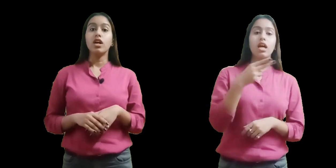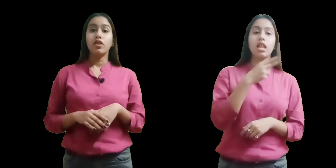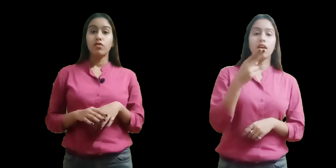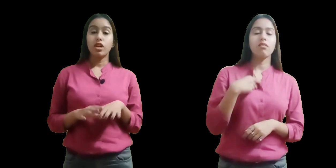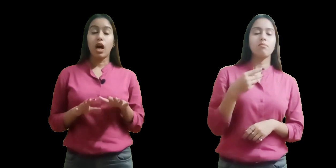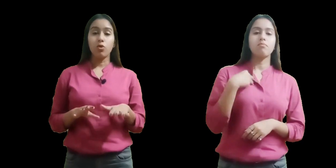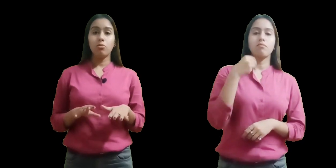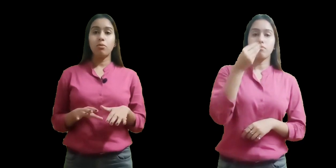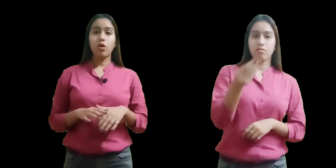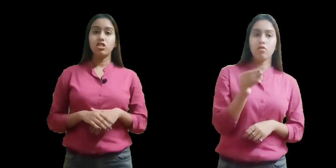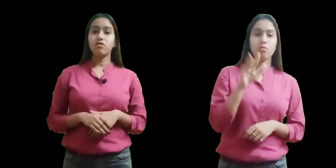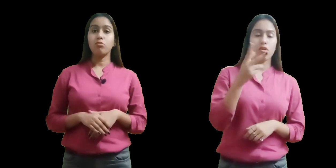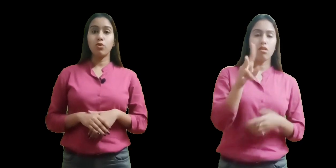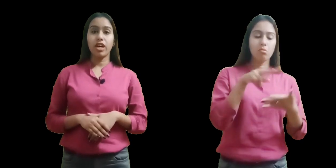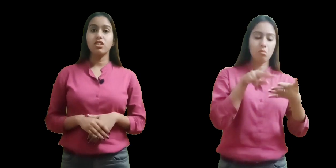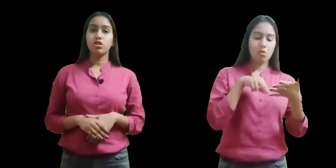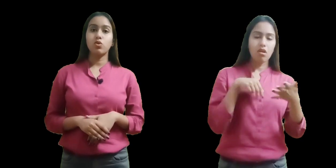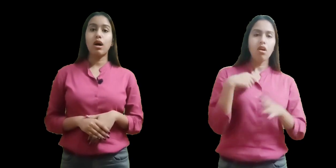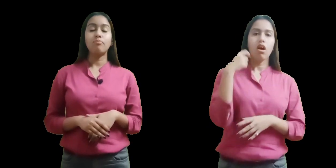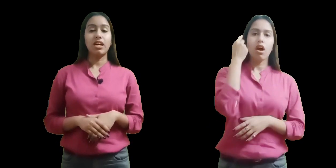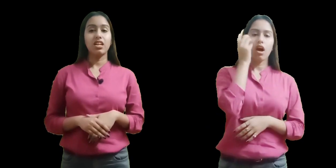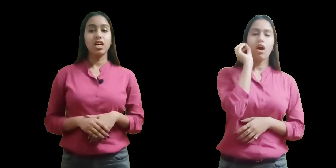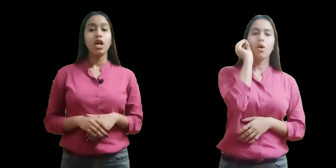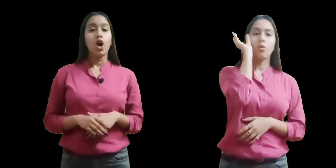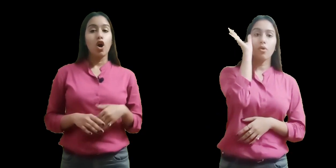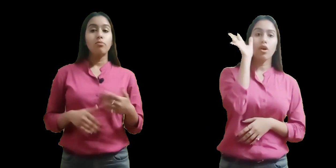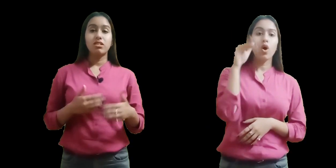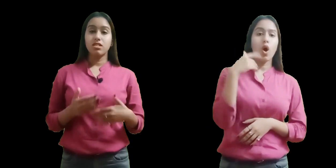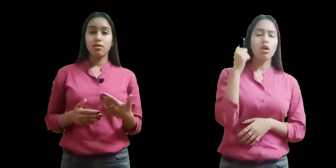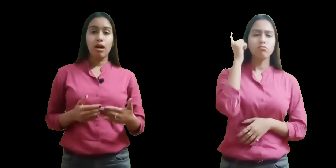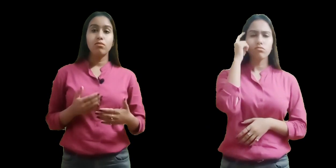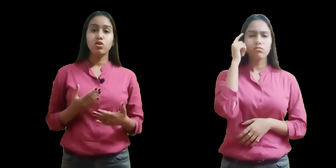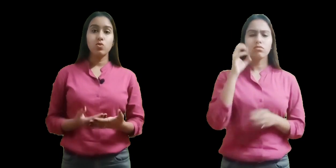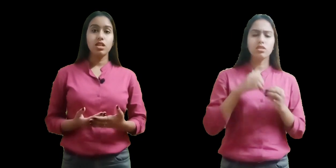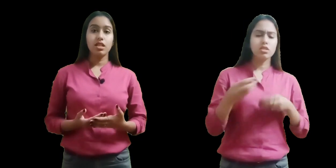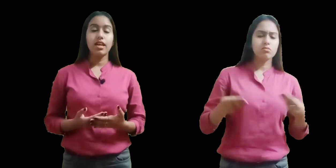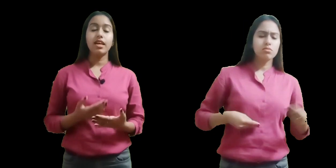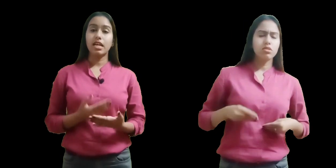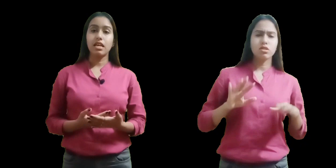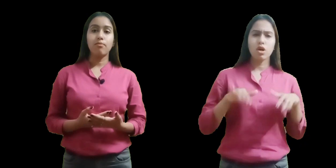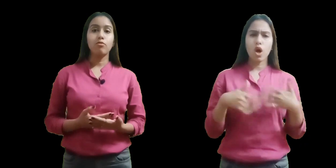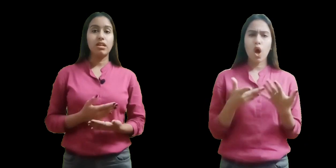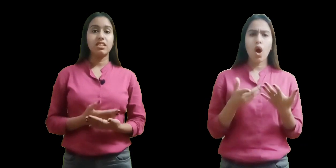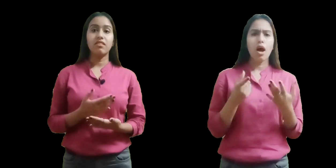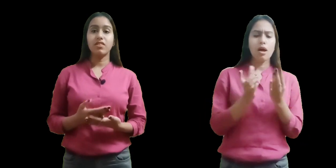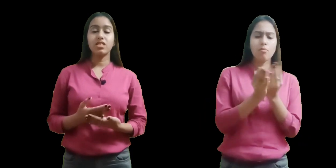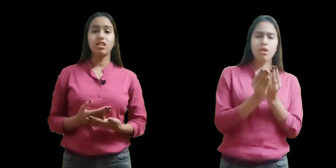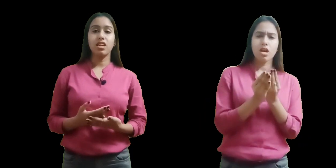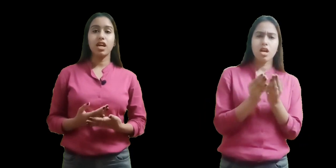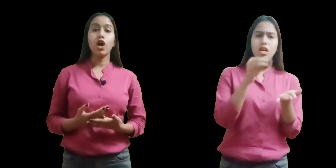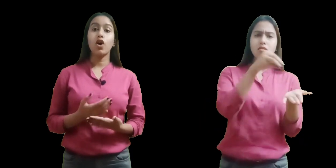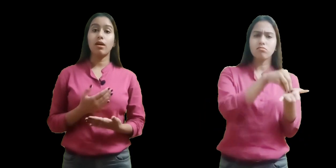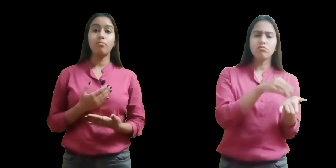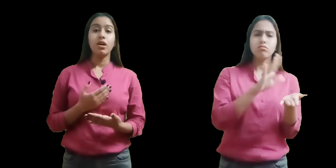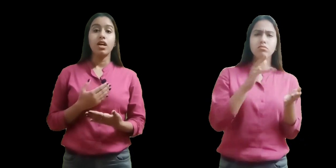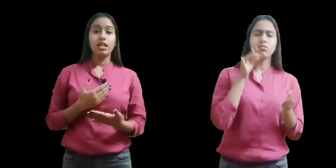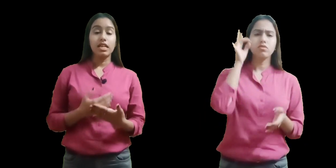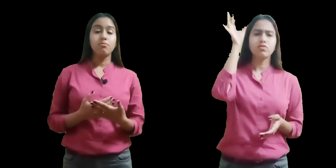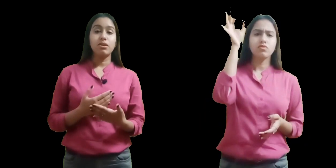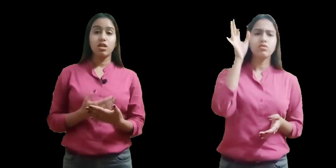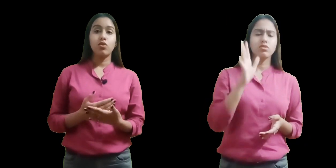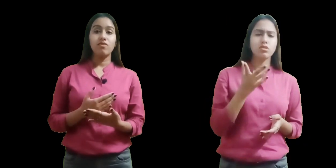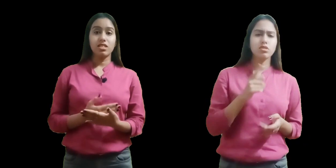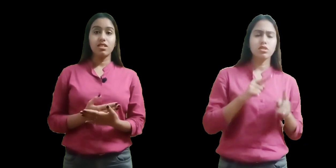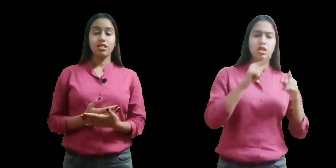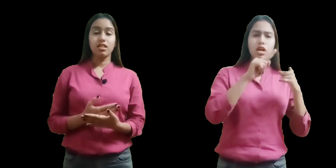हूँ। दिखाऊंगी भी मैं कौन सी वो बुक है जिसको आप पढ़कर और बिजनेस के बारे में सोच सकते हैं कि कैसे आपको पैसे इन्वेस्ट करने हैं और आप